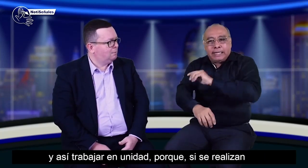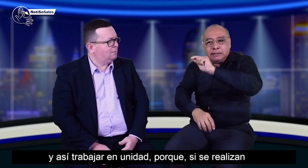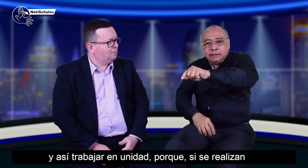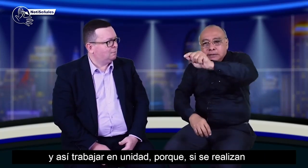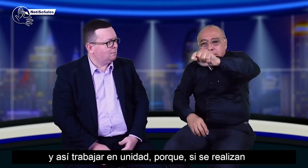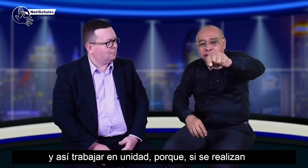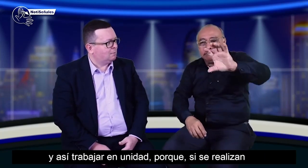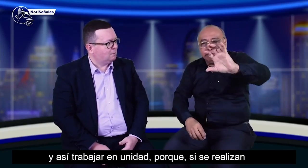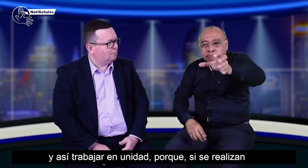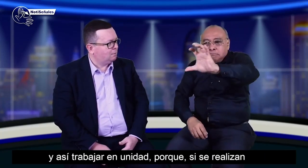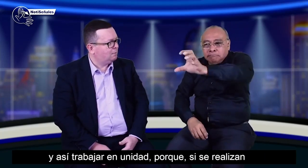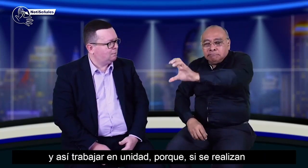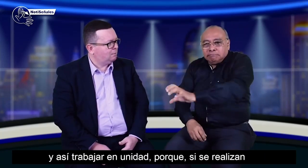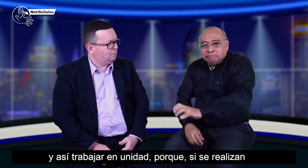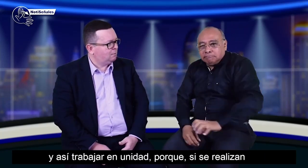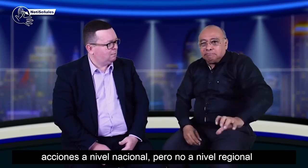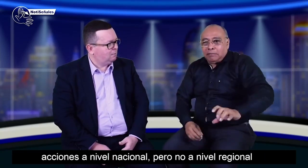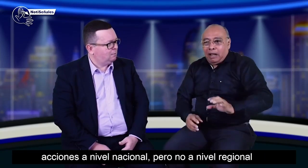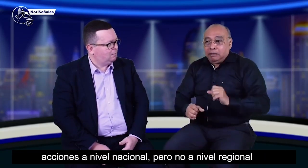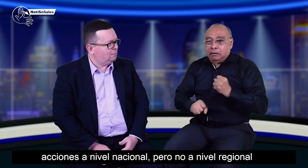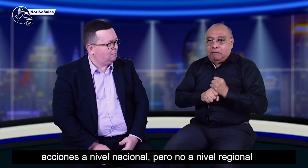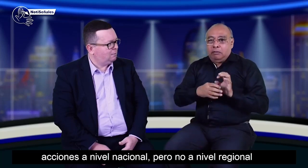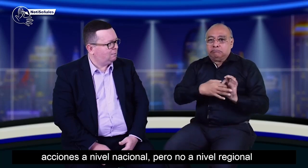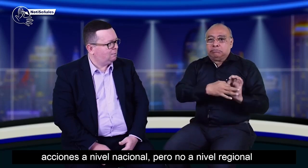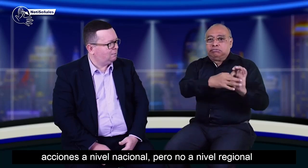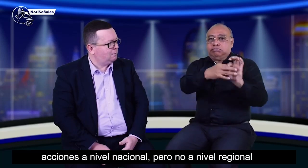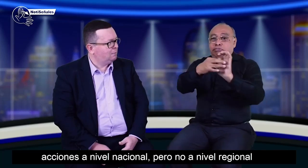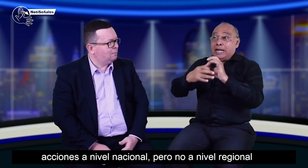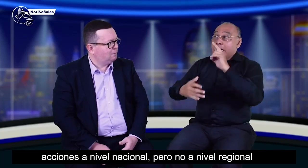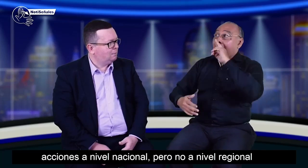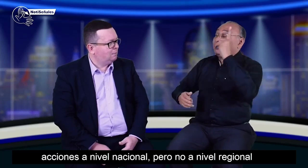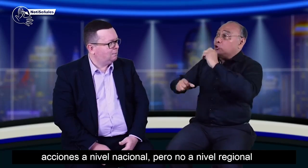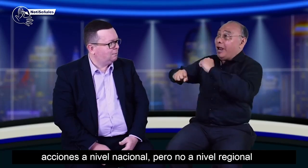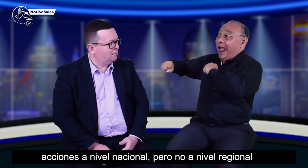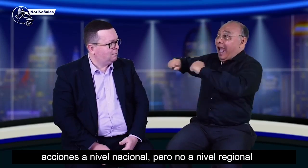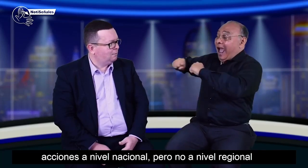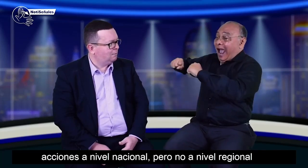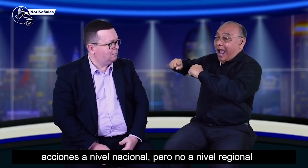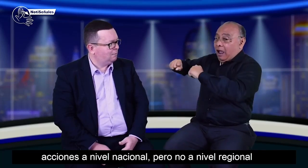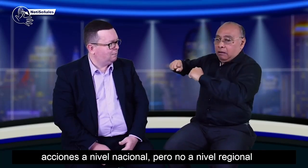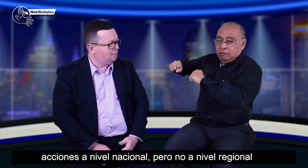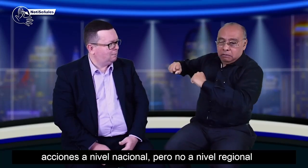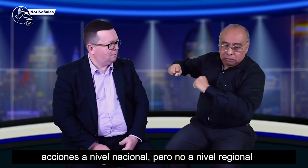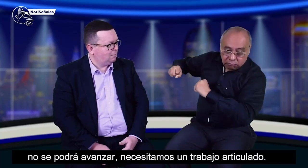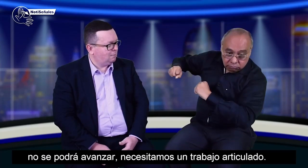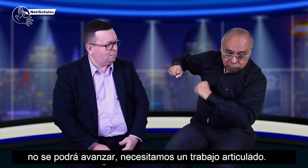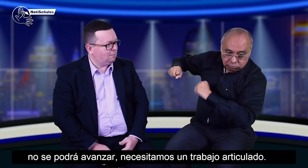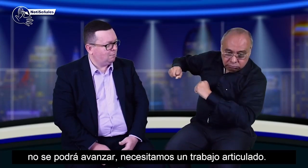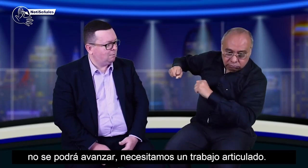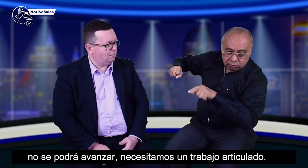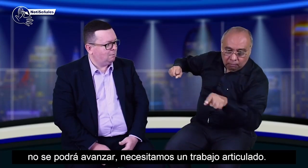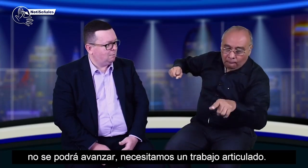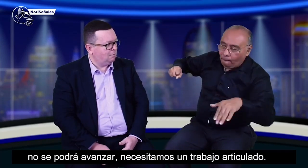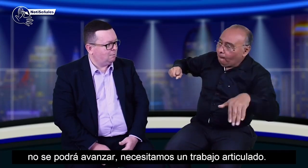porque si se realizan acciones a nivel nacional, pero no a nivel regional, no se podrá avanzar.